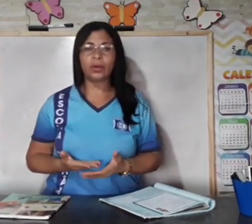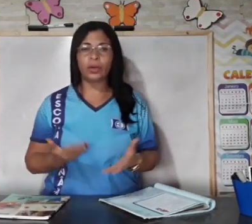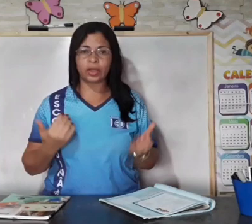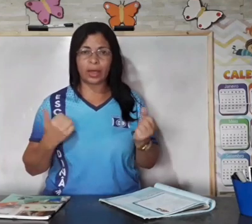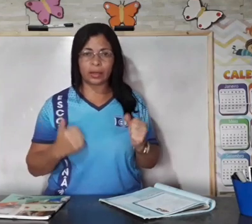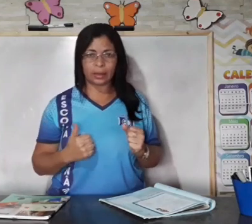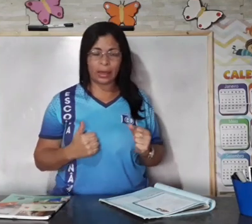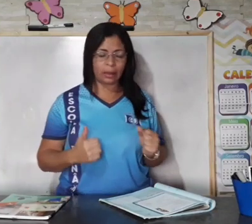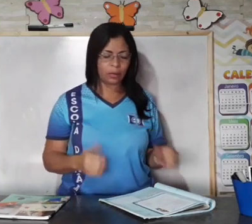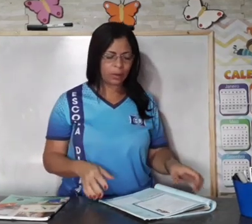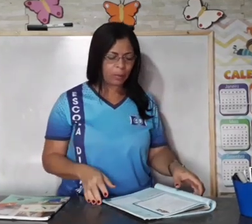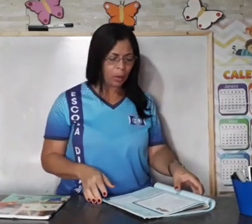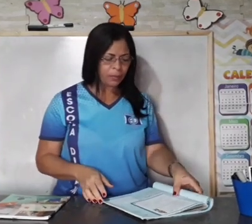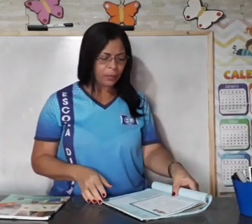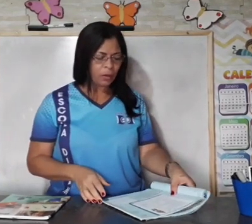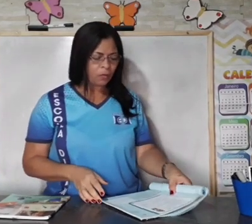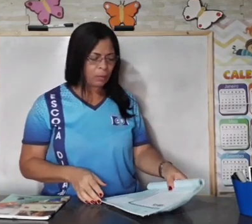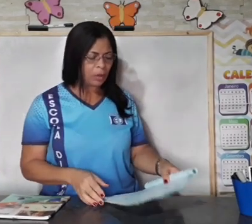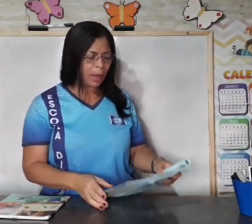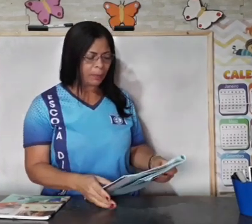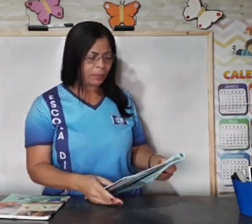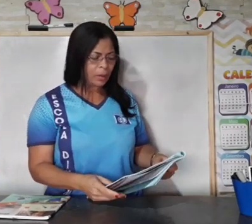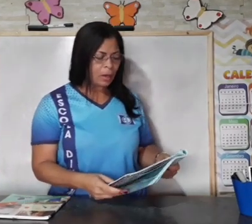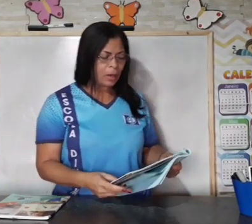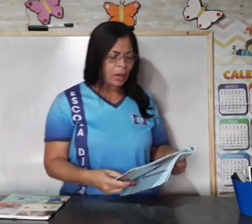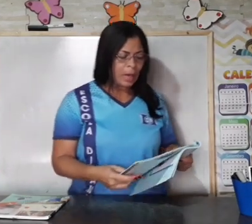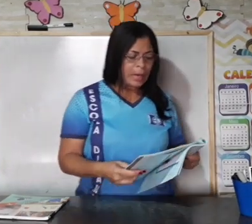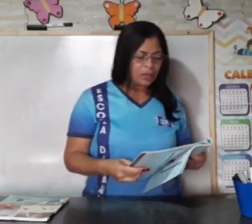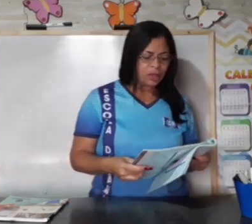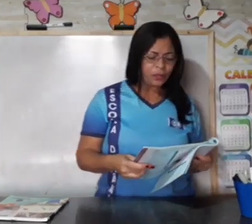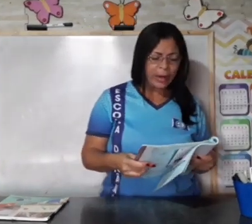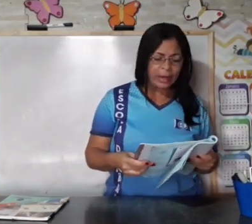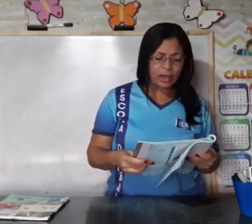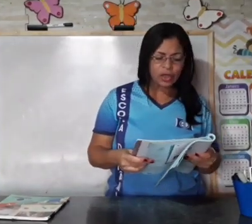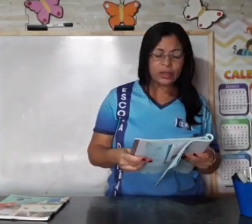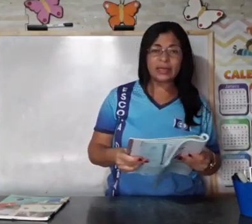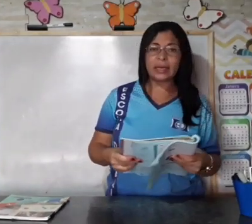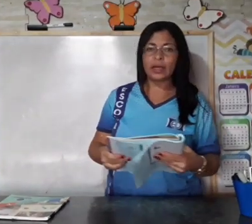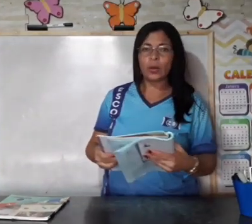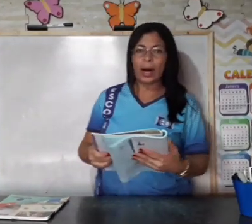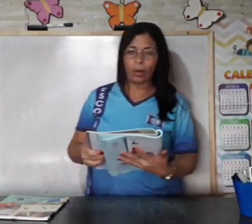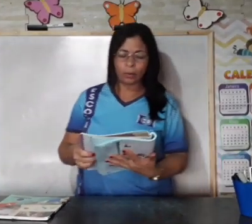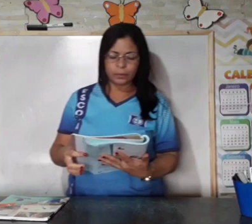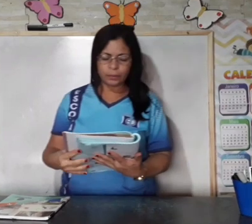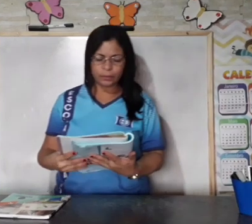que Tiana tá lendo, tá bom? Vamos lá. Diferente de ser igual.